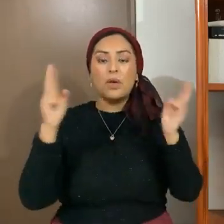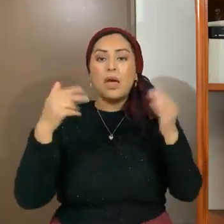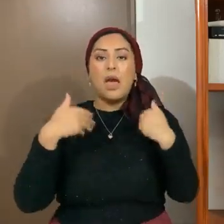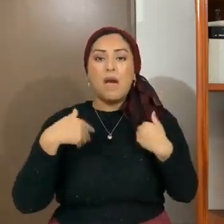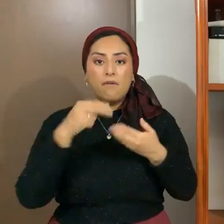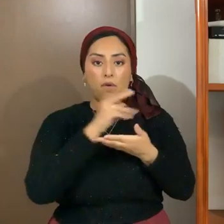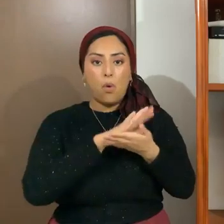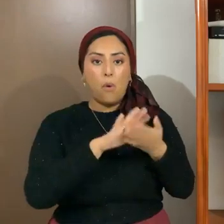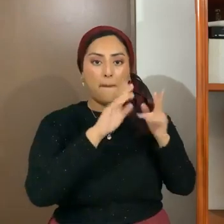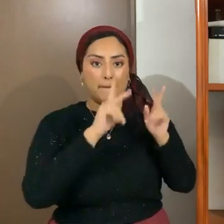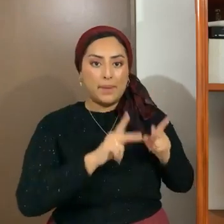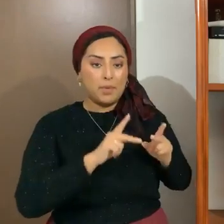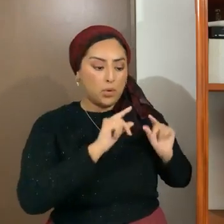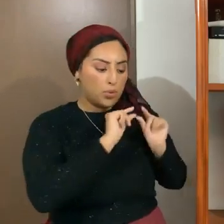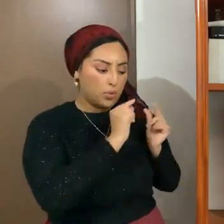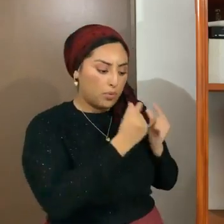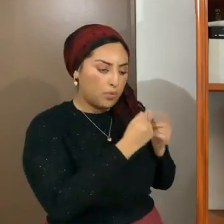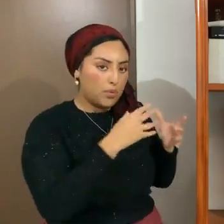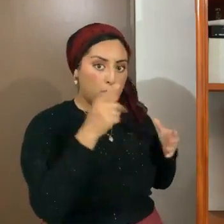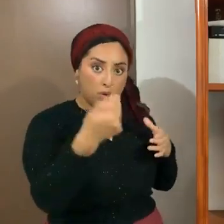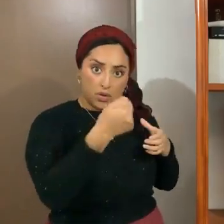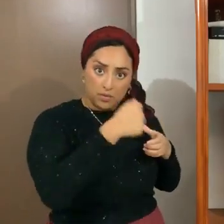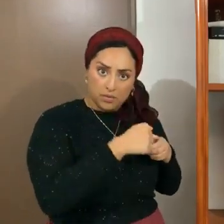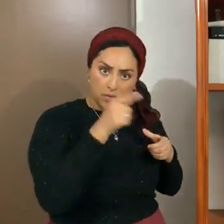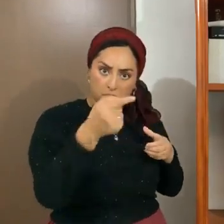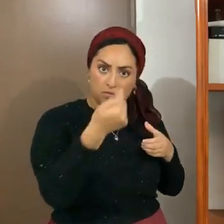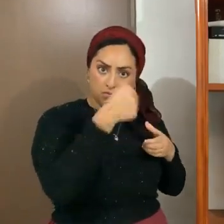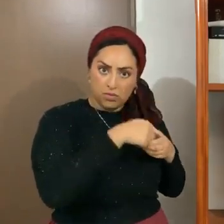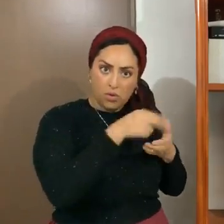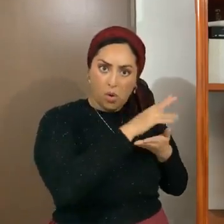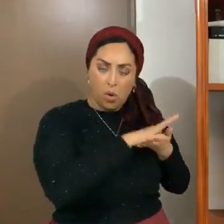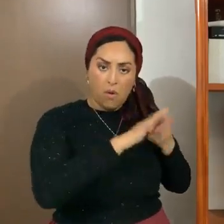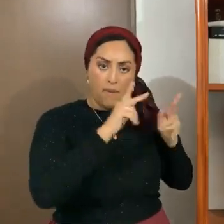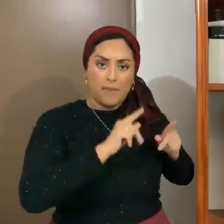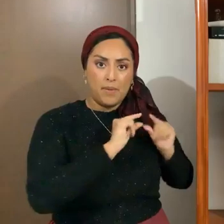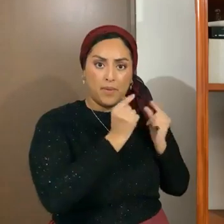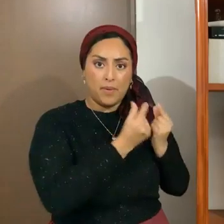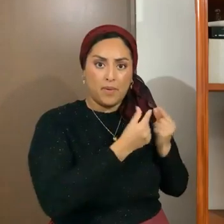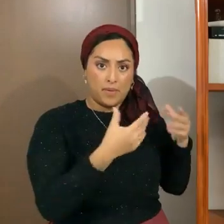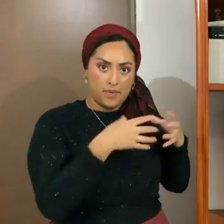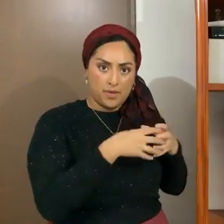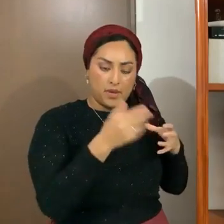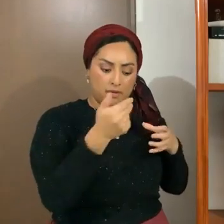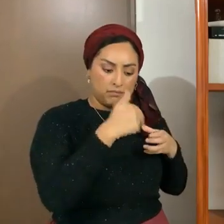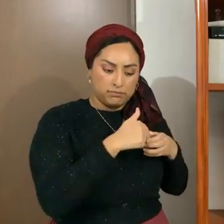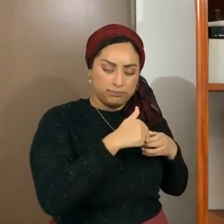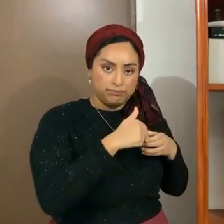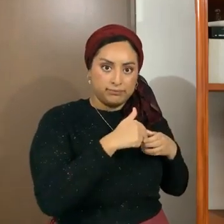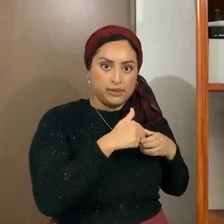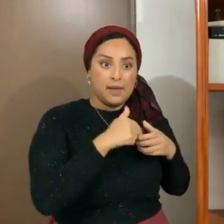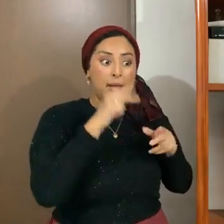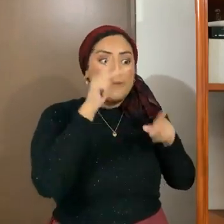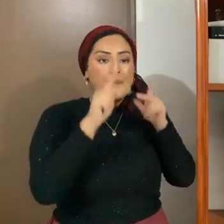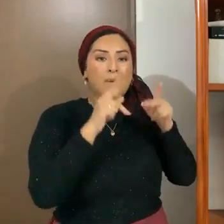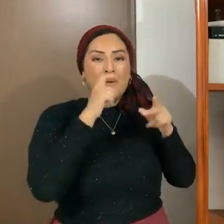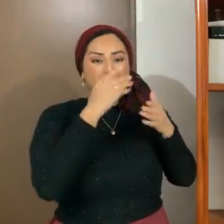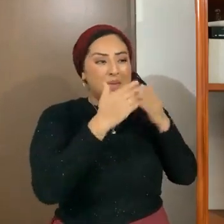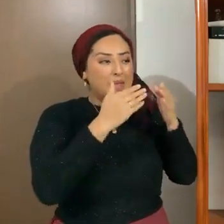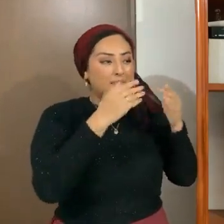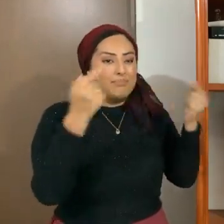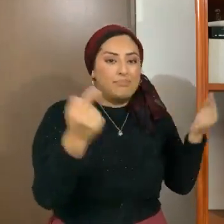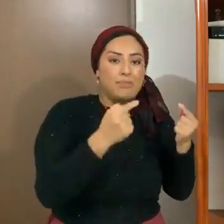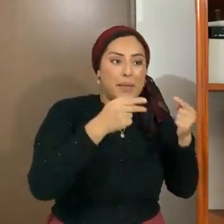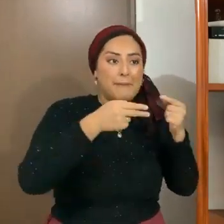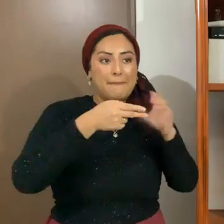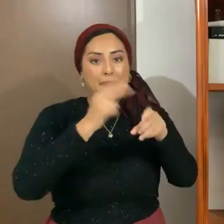remanente. Serás parte de él, te incluirás en él, que él ya nos llamó. Las almas que se están saliendo, que están haciendo